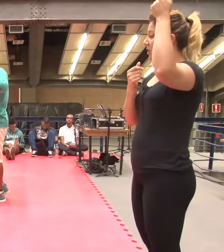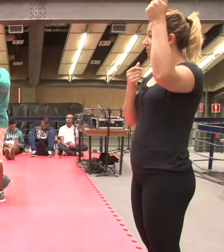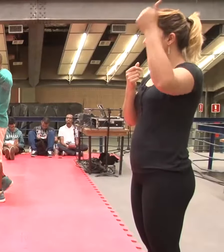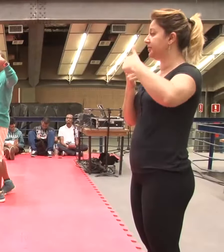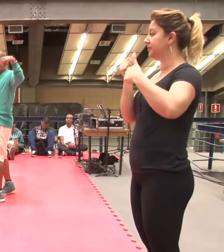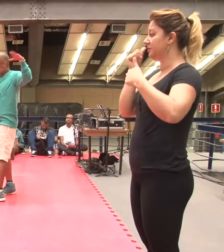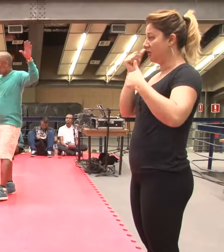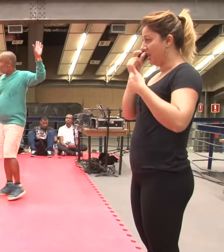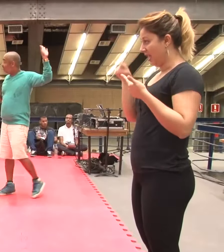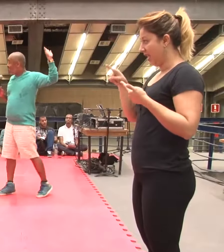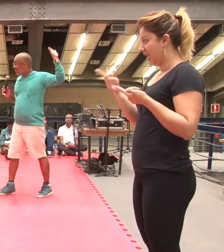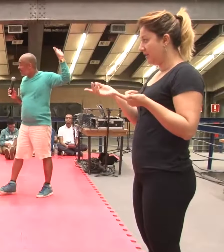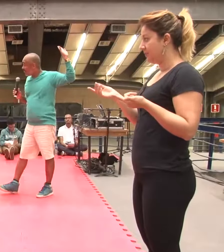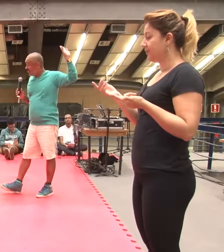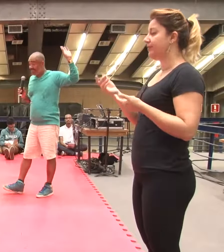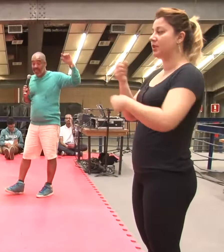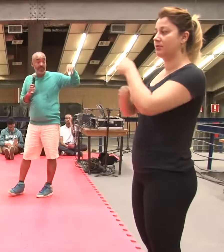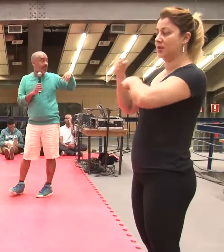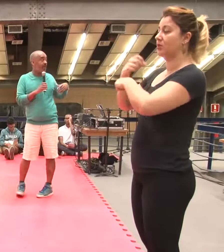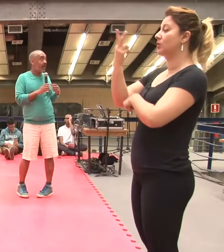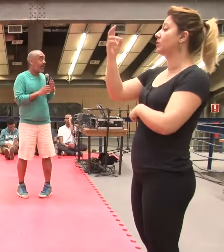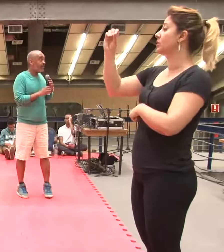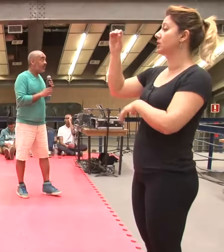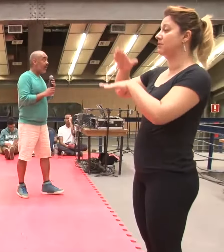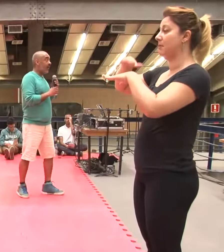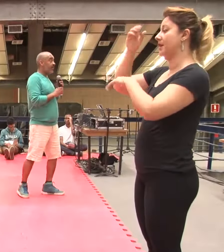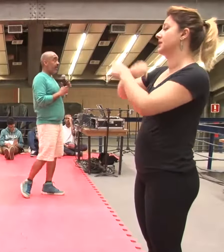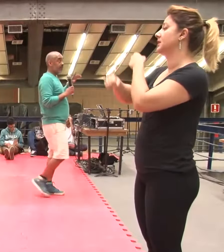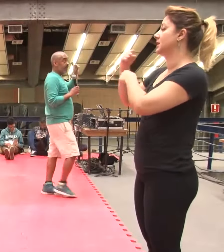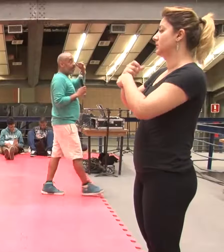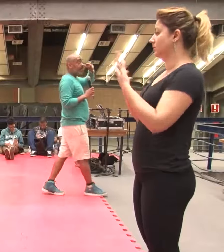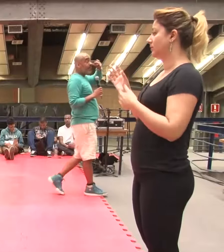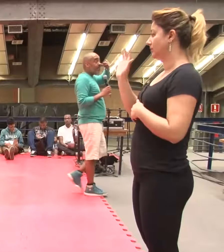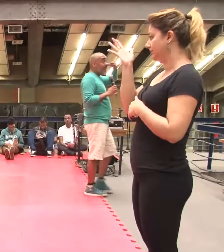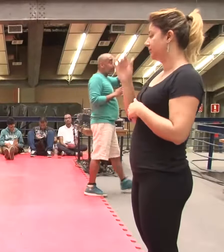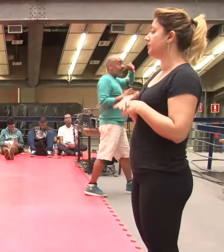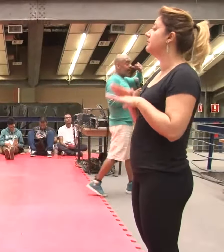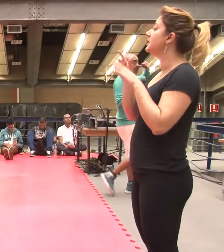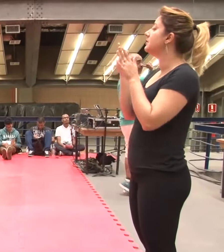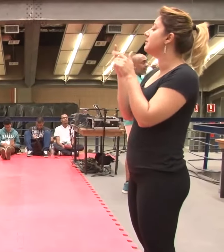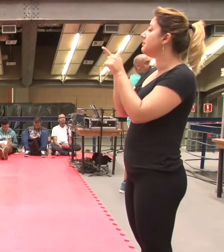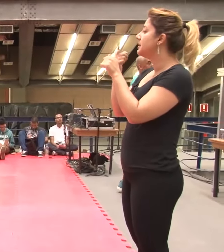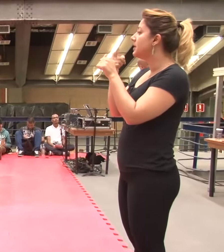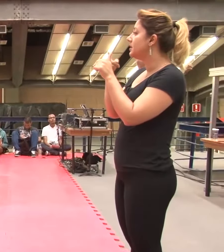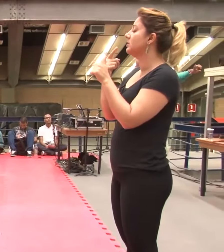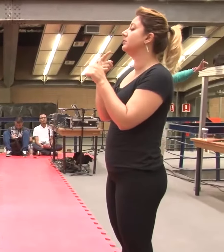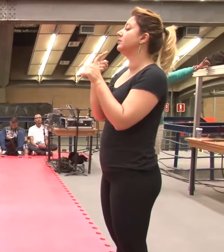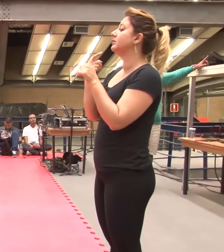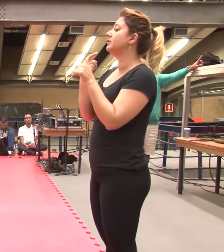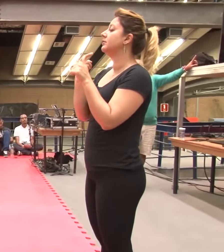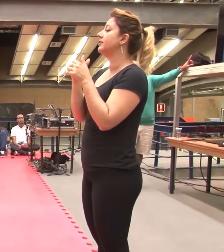mulheres? Isso há 200 e tantos anos atrás. Mas o primeiro aspecto que